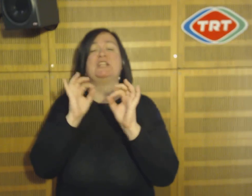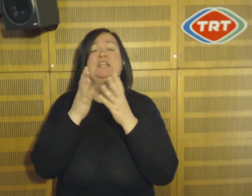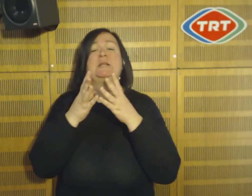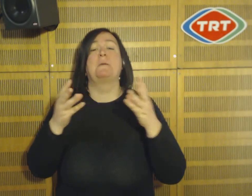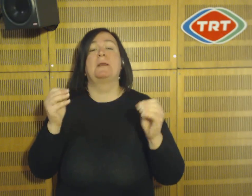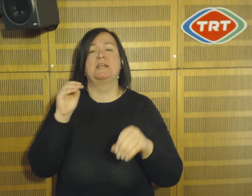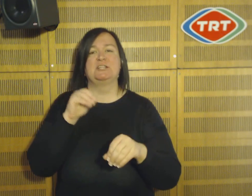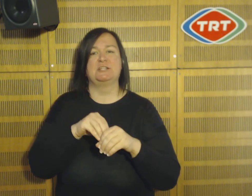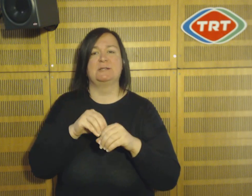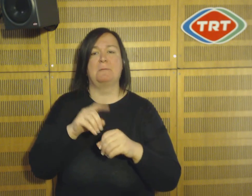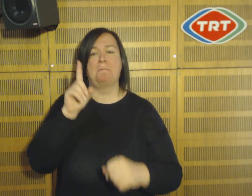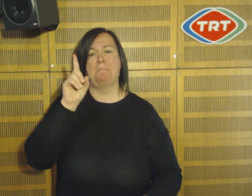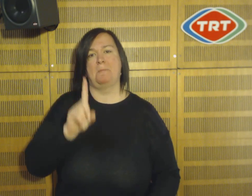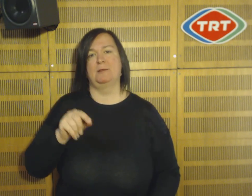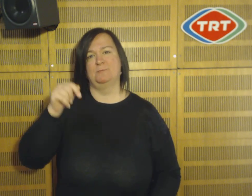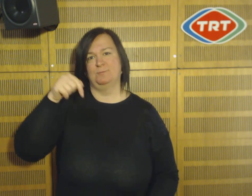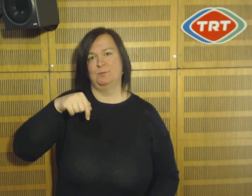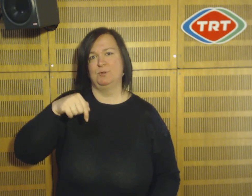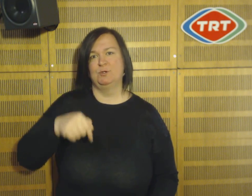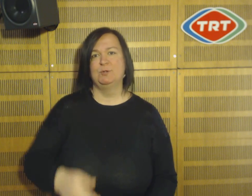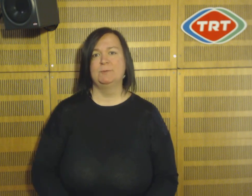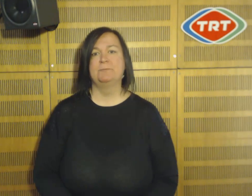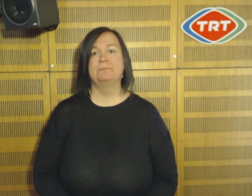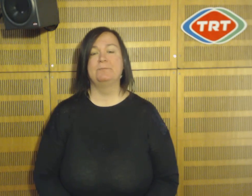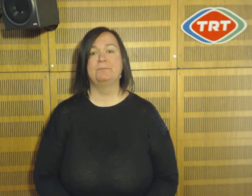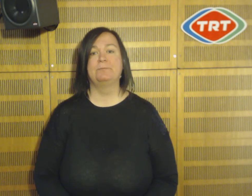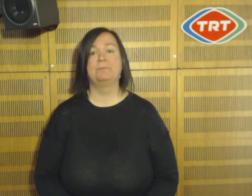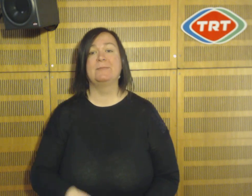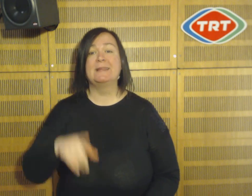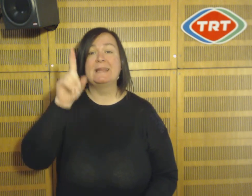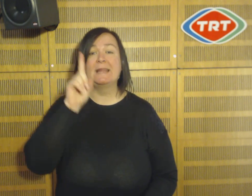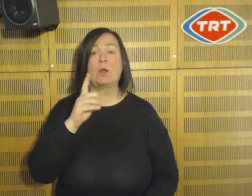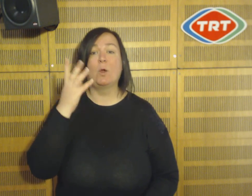yitirmemek için başlıyoruz Bugün de ilk olarak